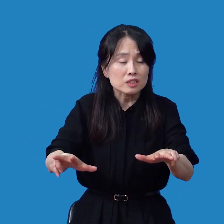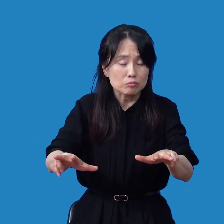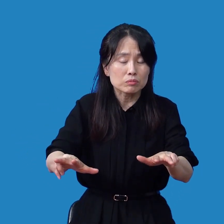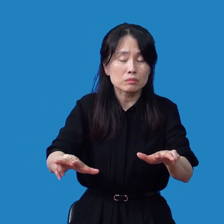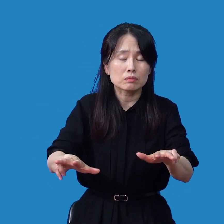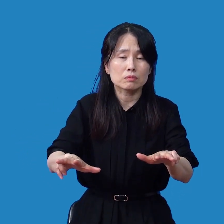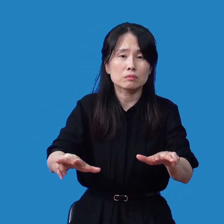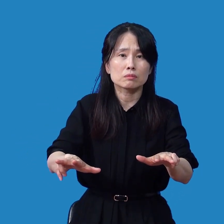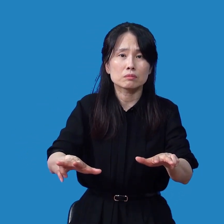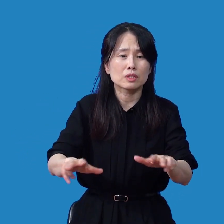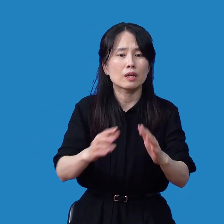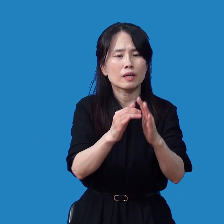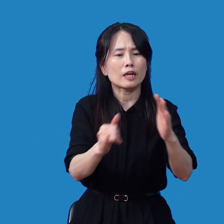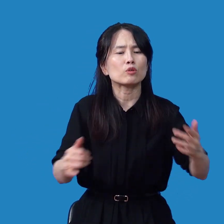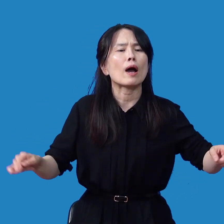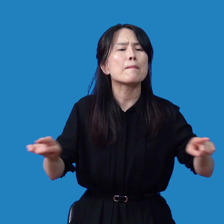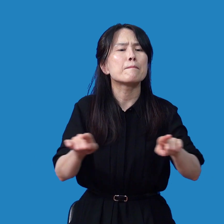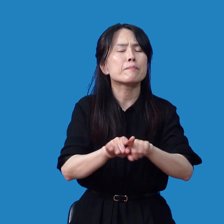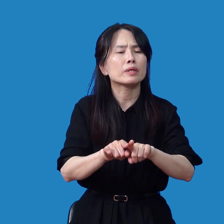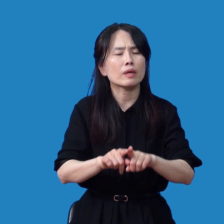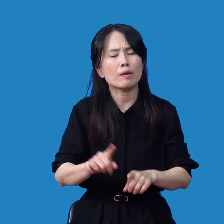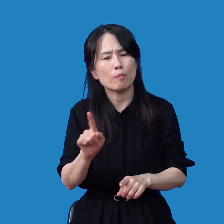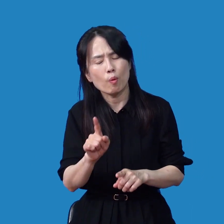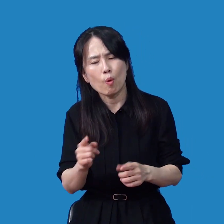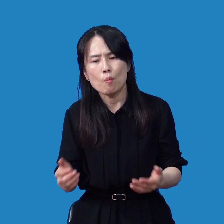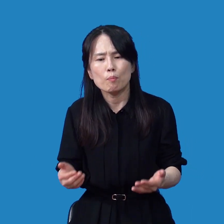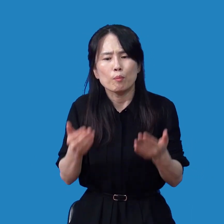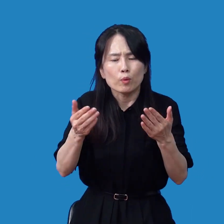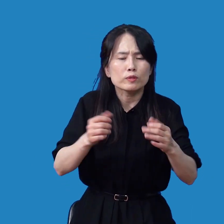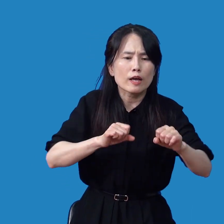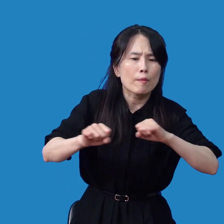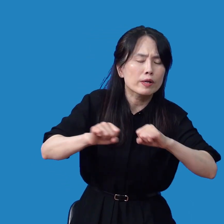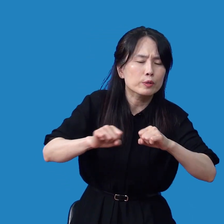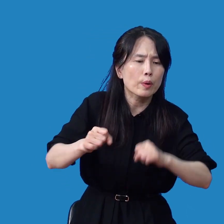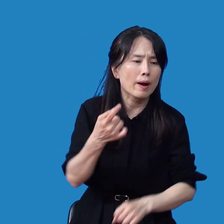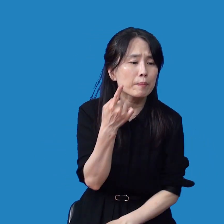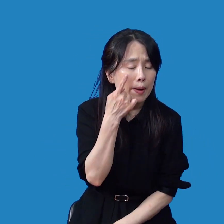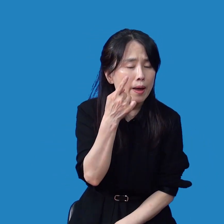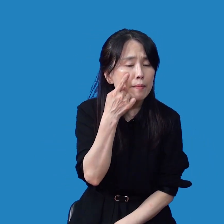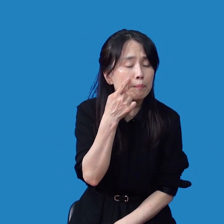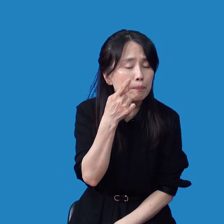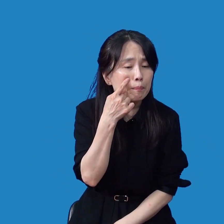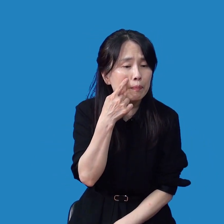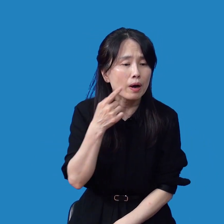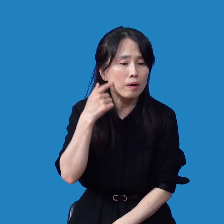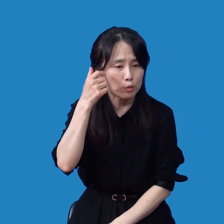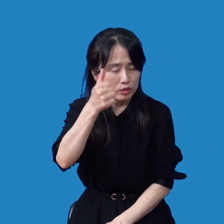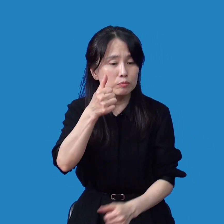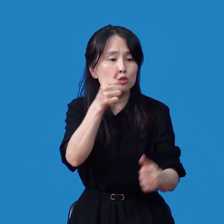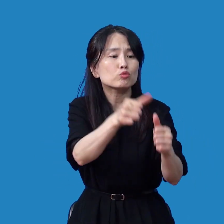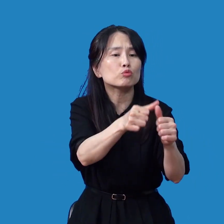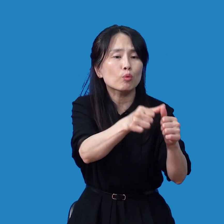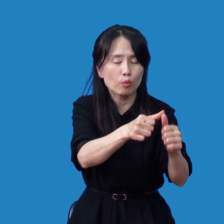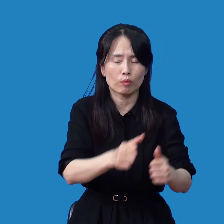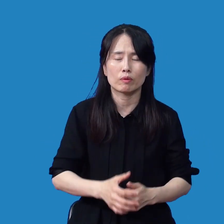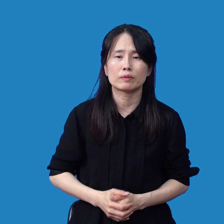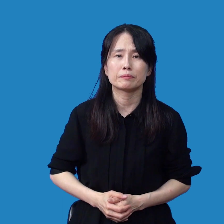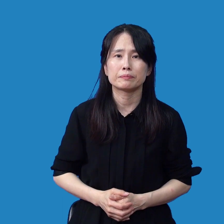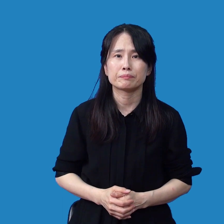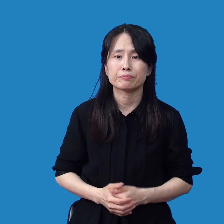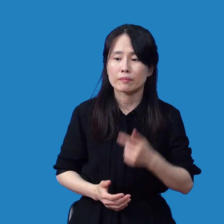지금이라도 가족들이 함께 무슨 봉사 같은 것을 한번 찾아서 해보십시오. 그렇게